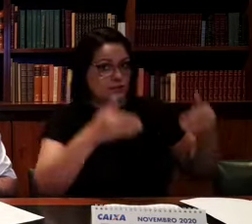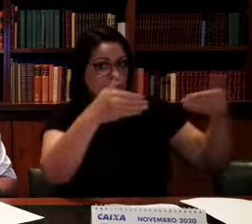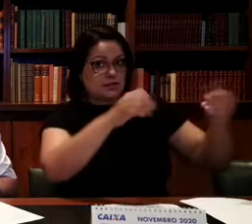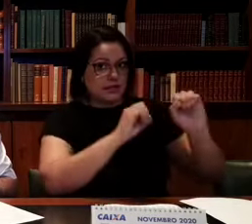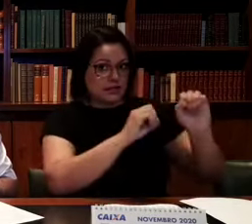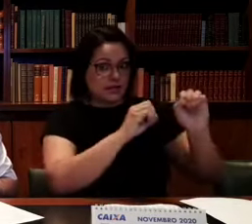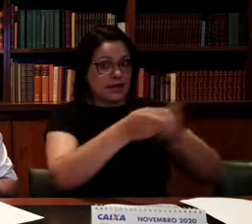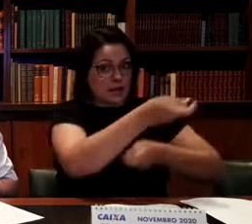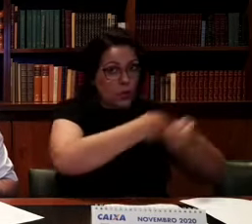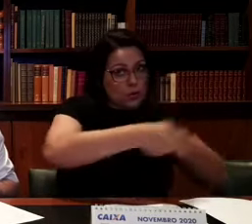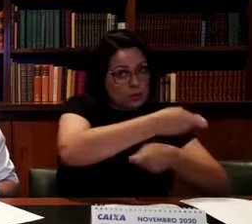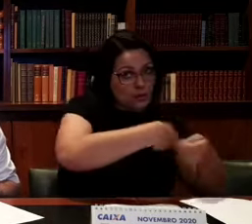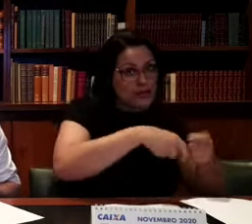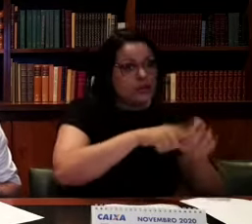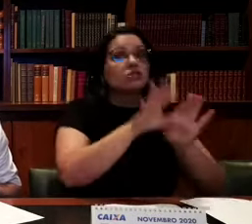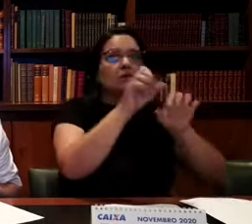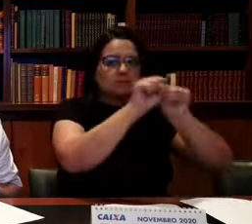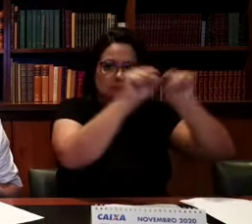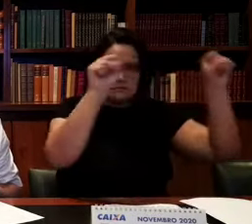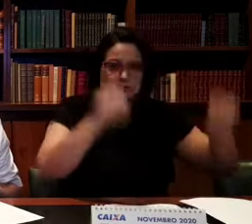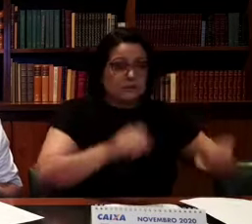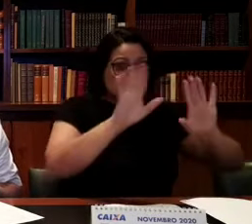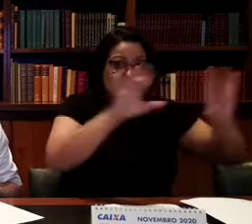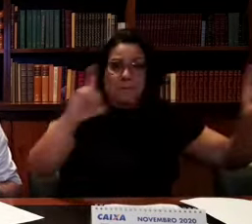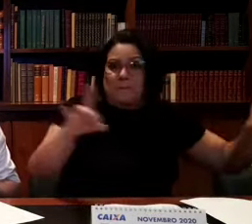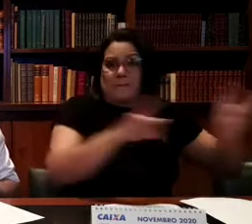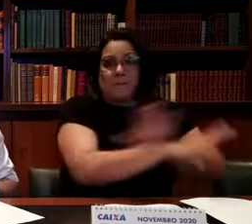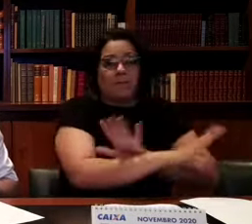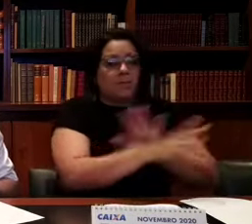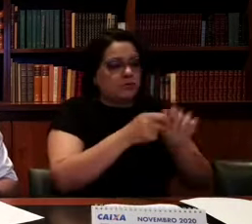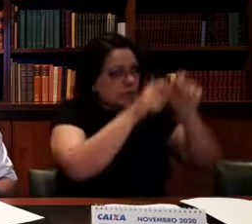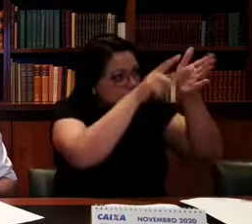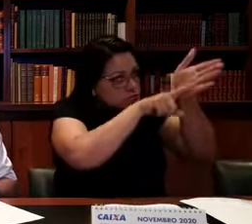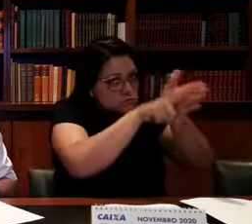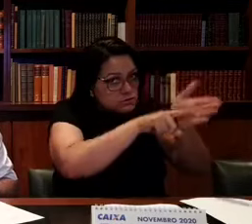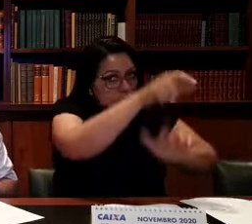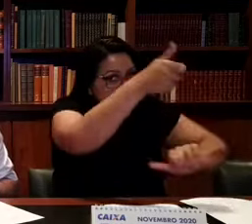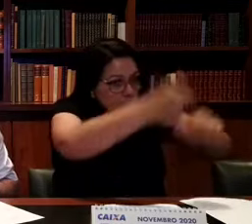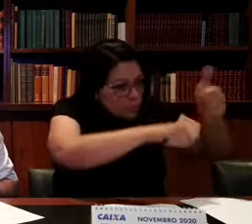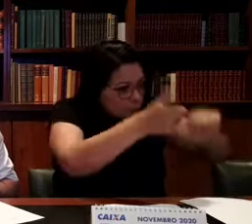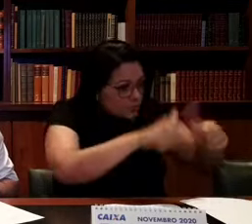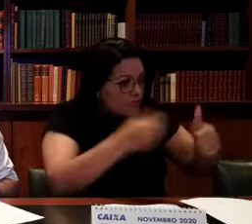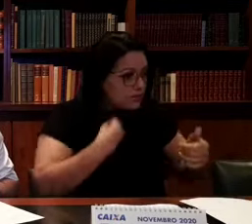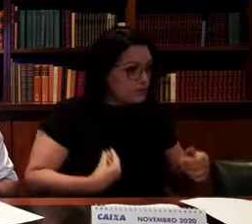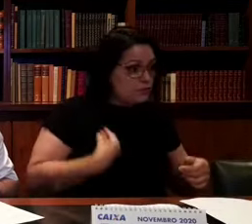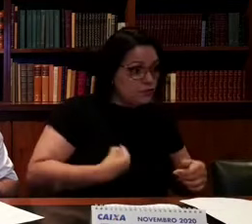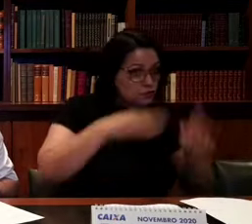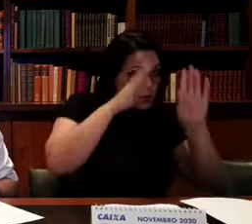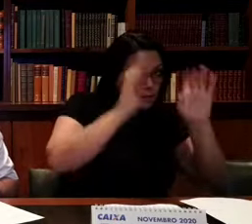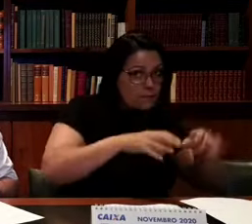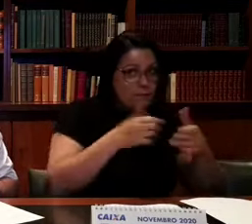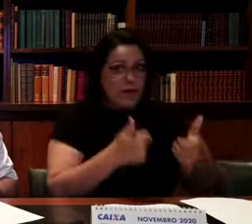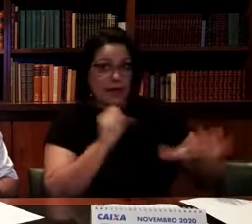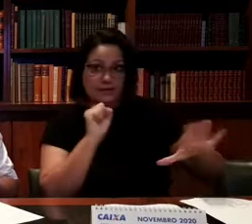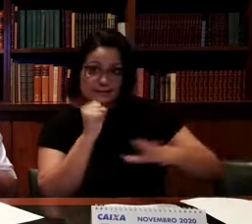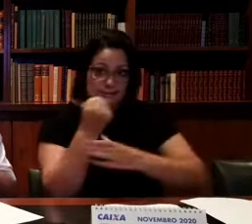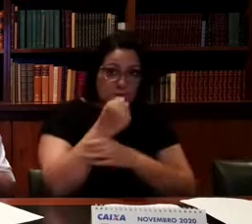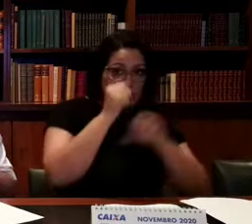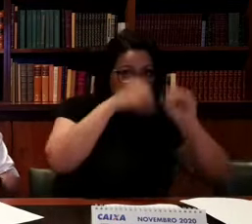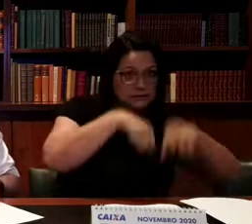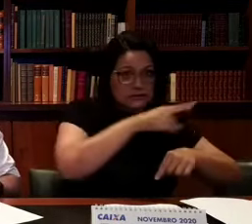tá pronto tá em fase final de homologação e verificação é sistema de dados segurança